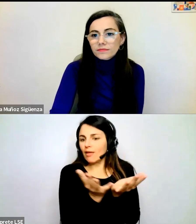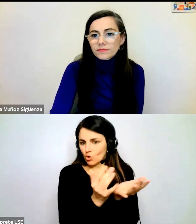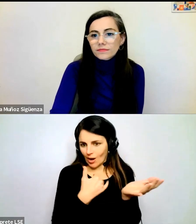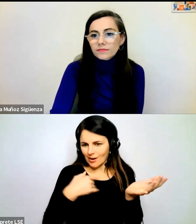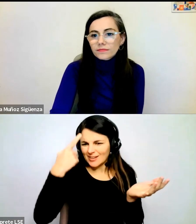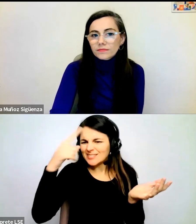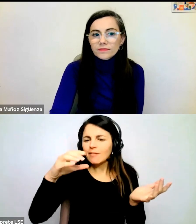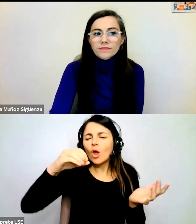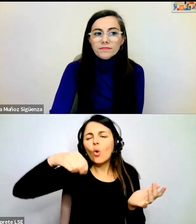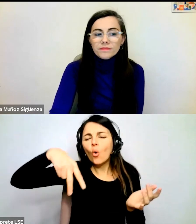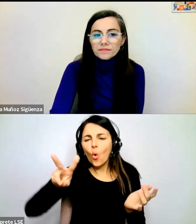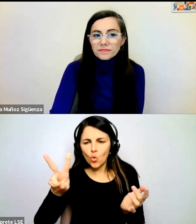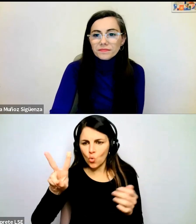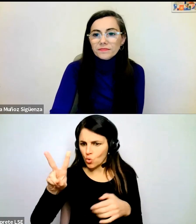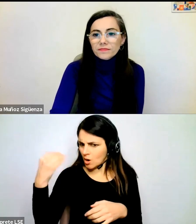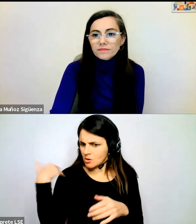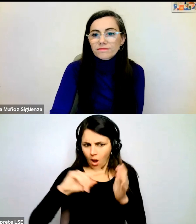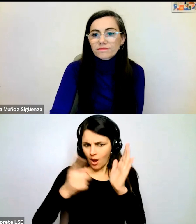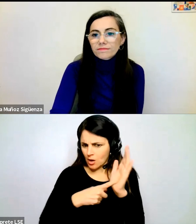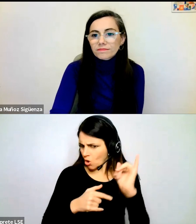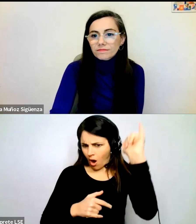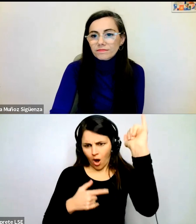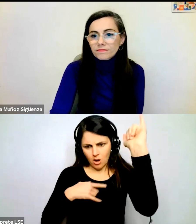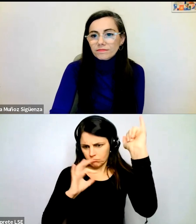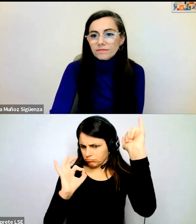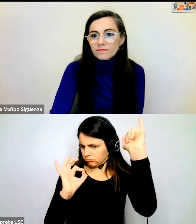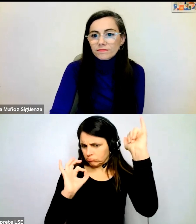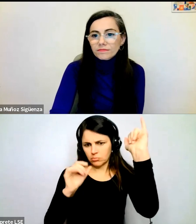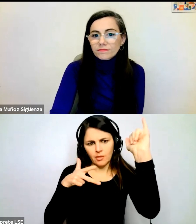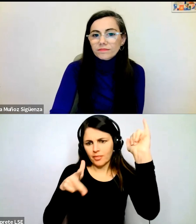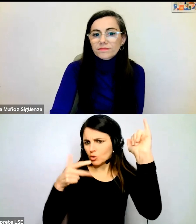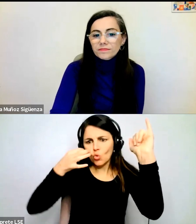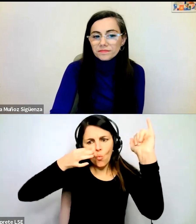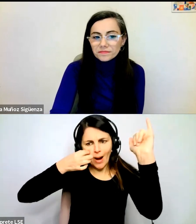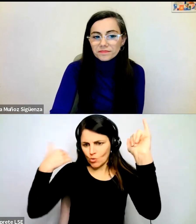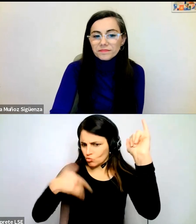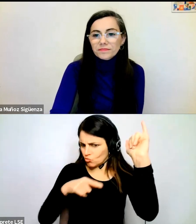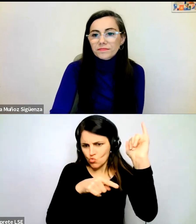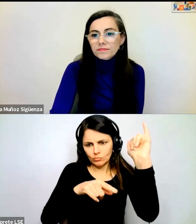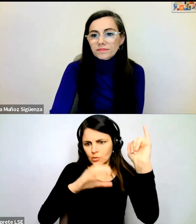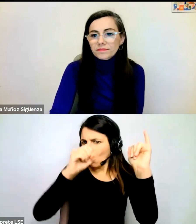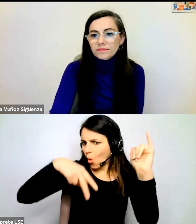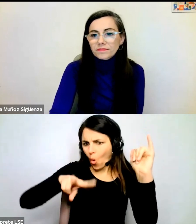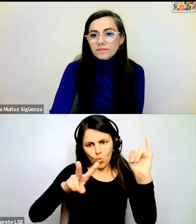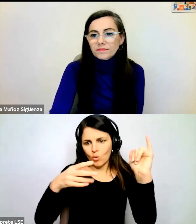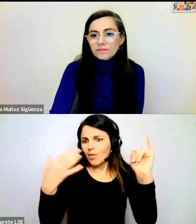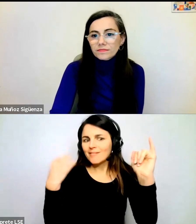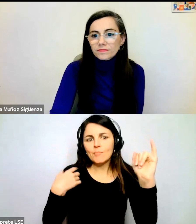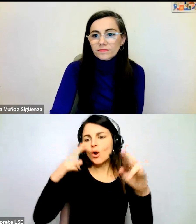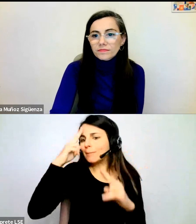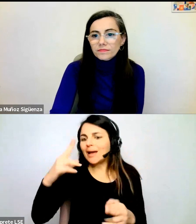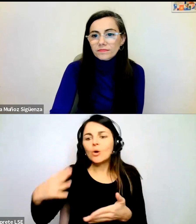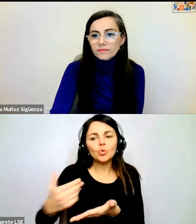ONU tiene una legislación sobre derechos humanos que es muy, muy interesante y que debe respetarse tanto en España como en todos los